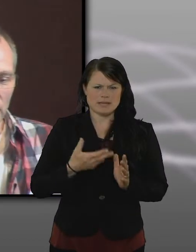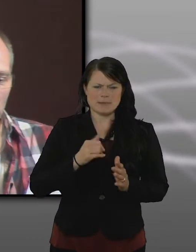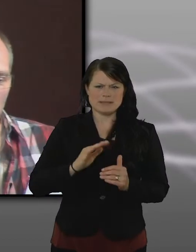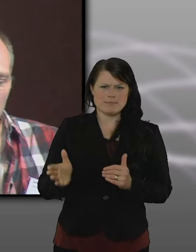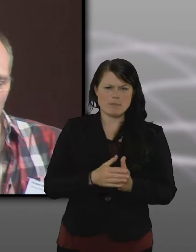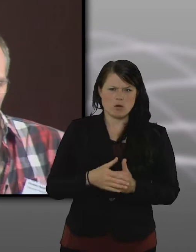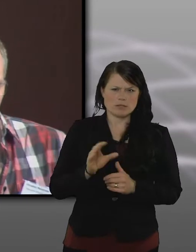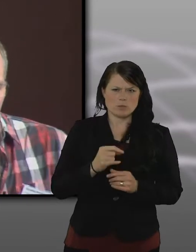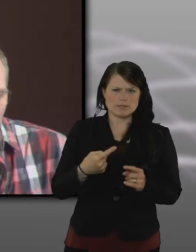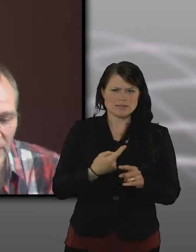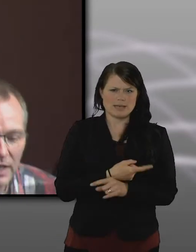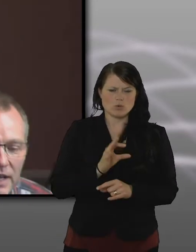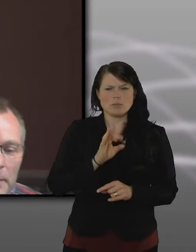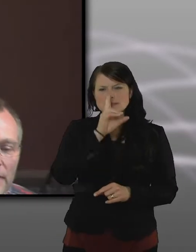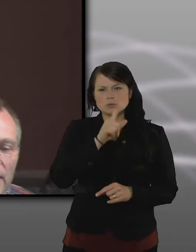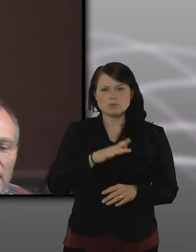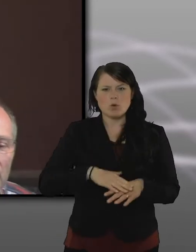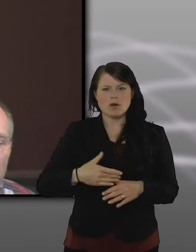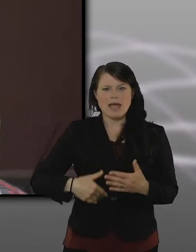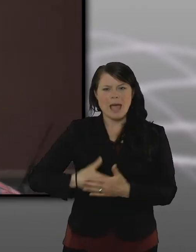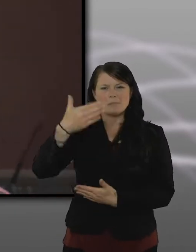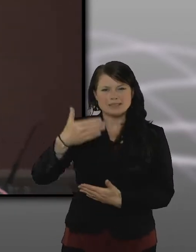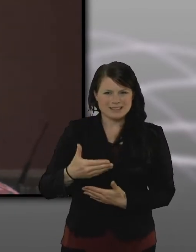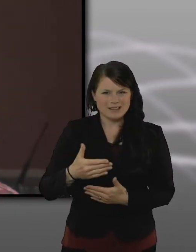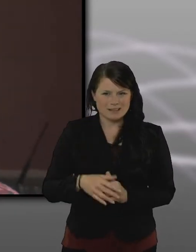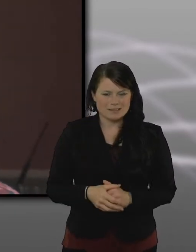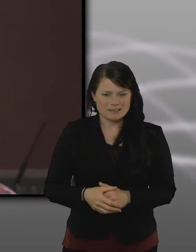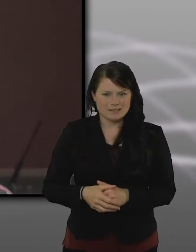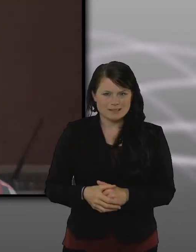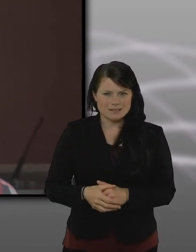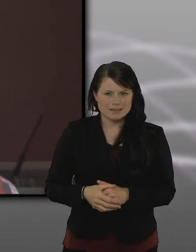hur det såg ut på webbsidan igen? Det kan man där.